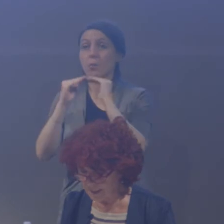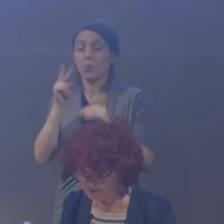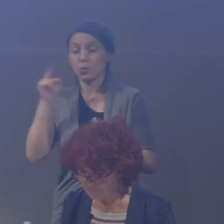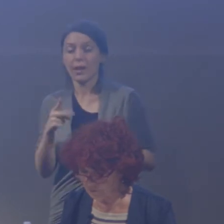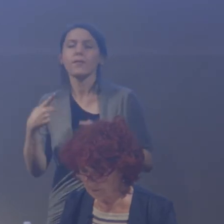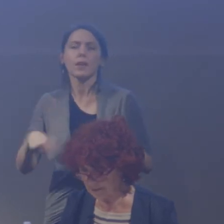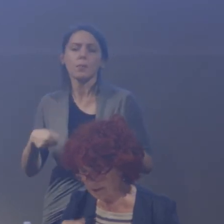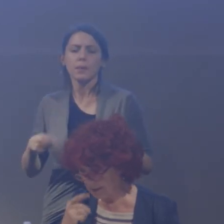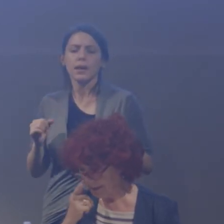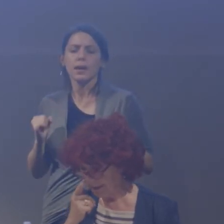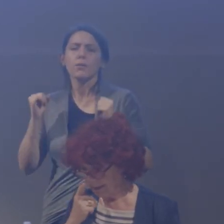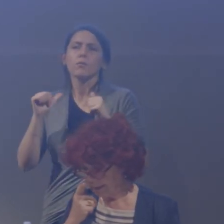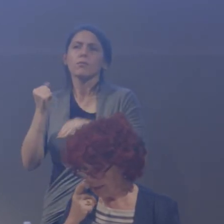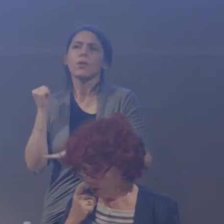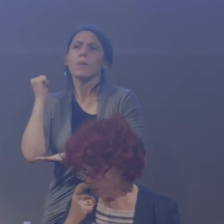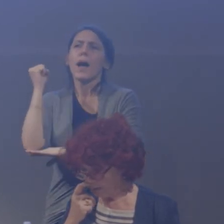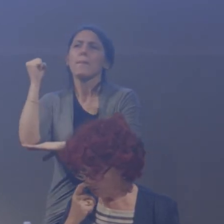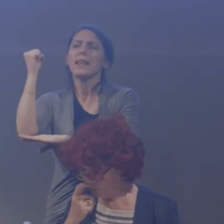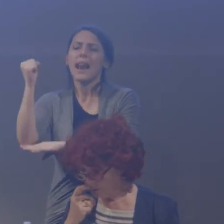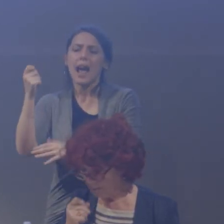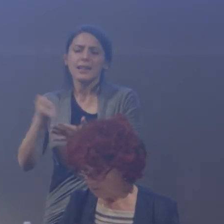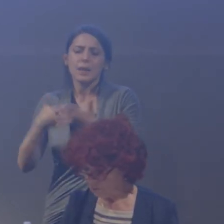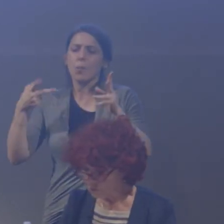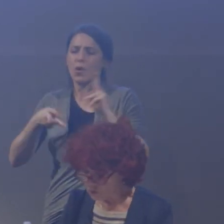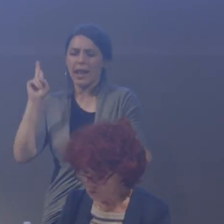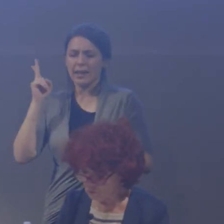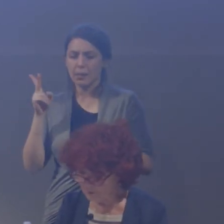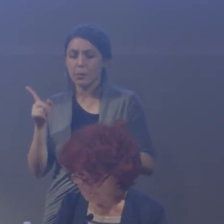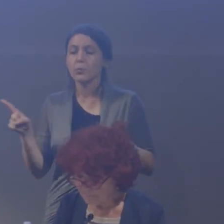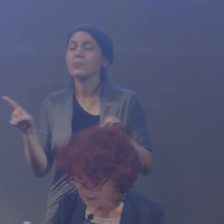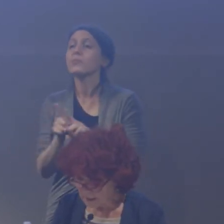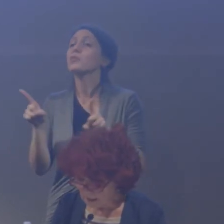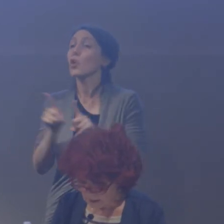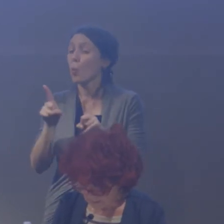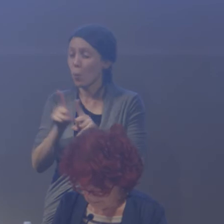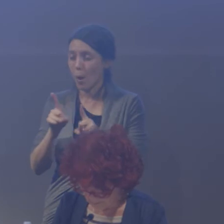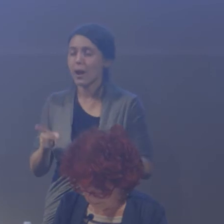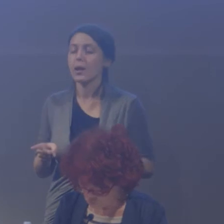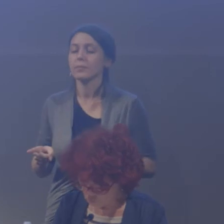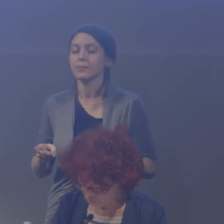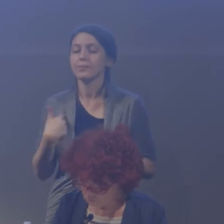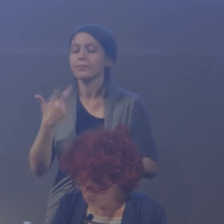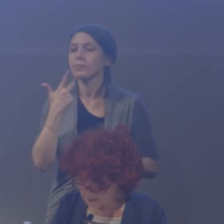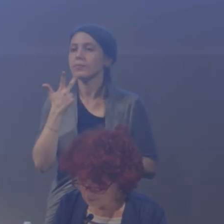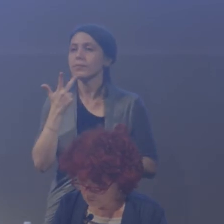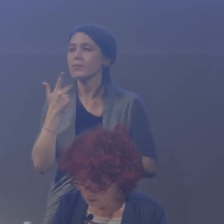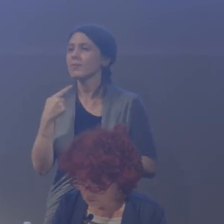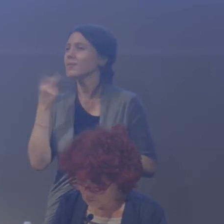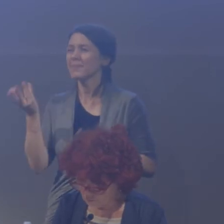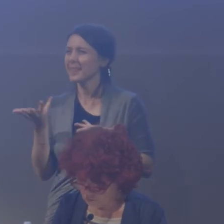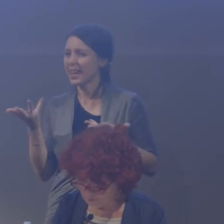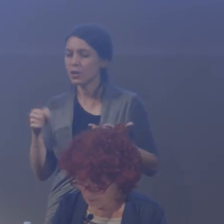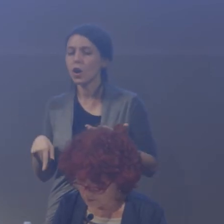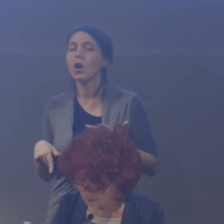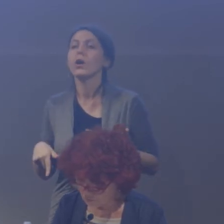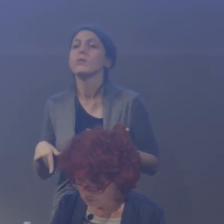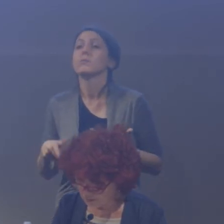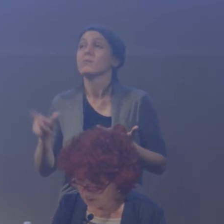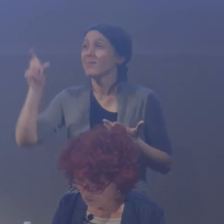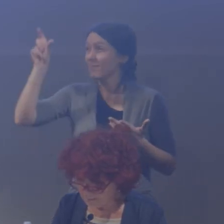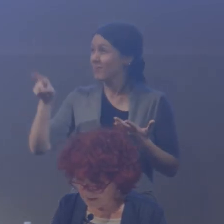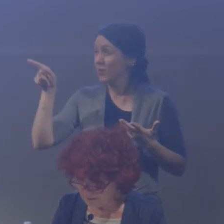i pilastri fondamentali dell'opera di Tullio De Mauro. Così come mi è piaciuto quando qui è stato detto, Tullio De Mauro è